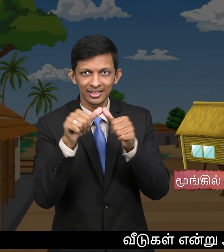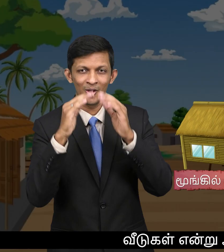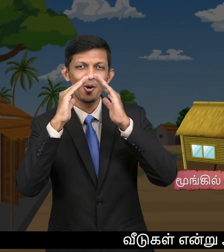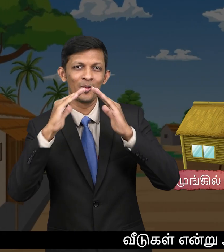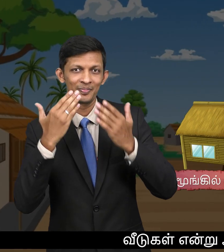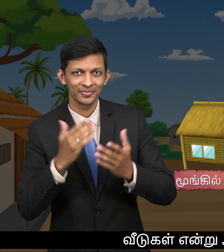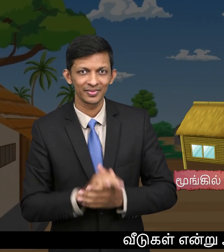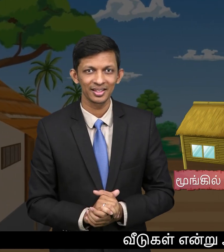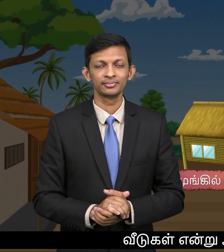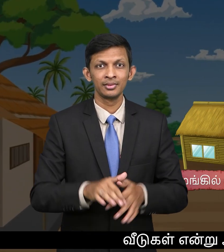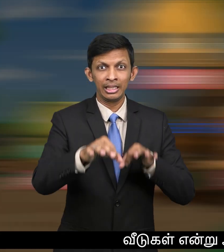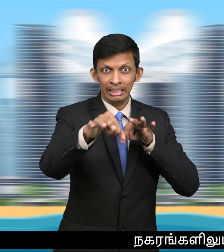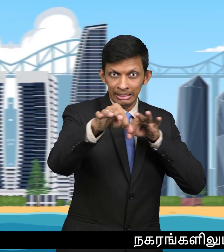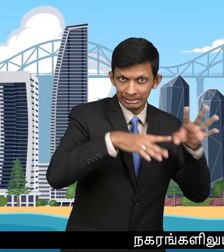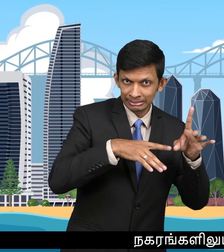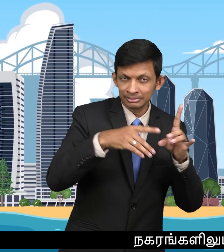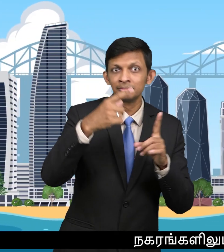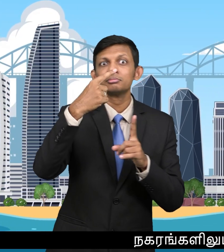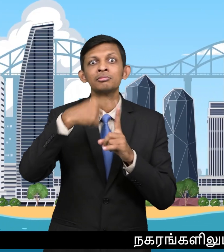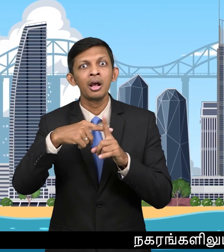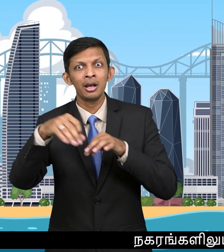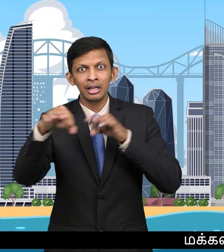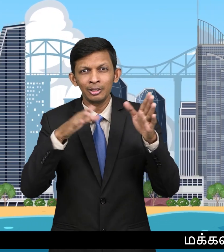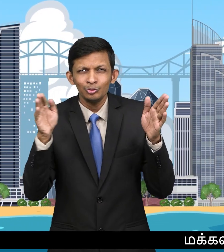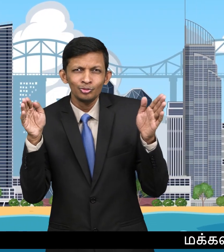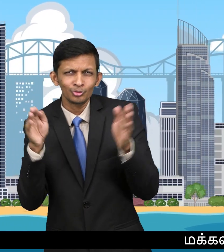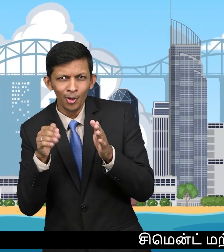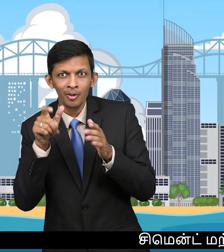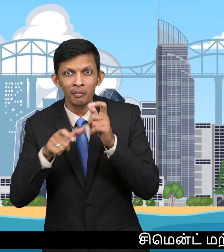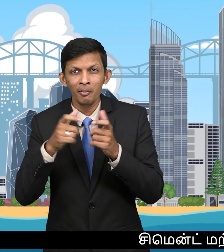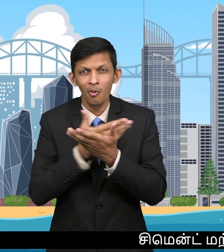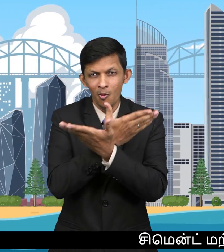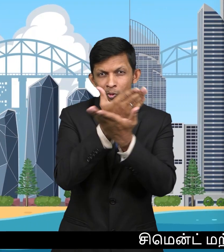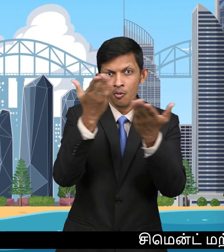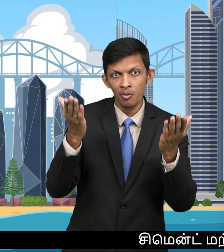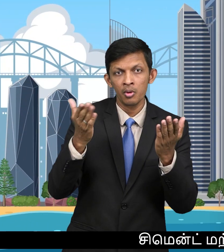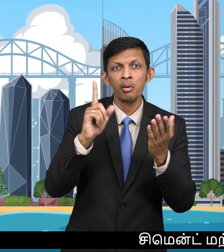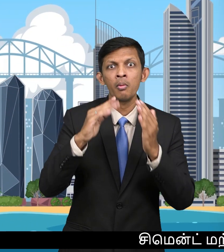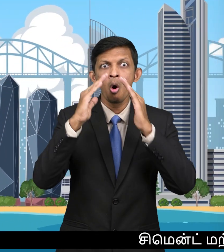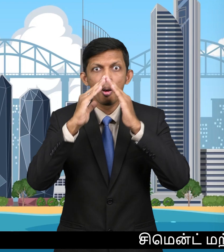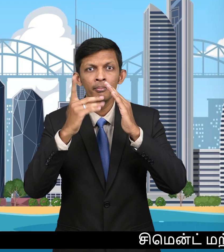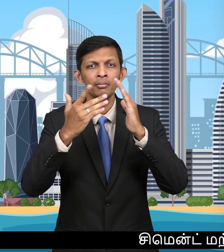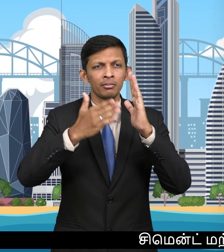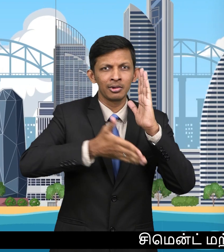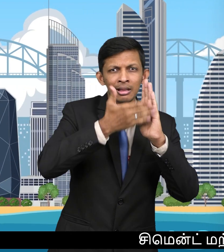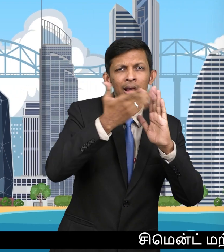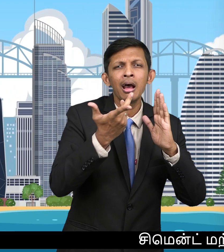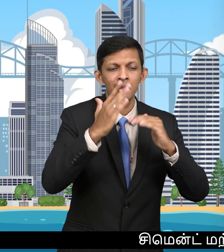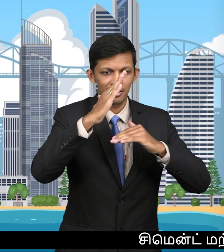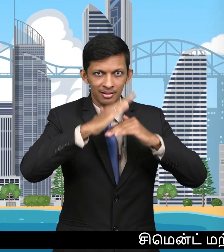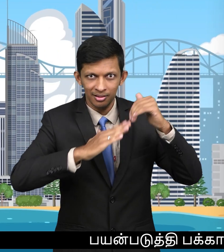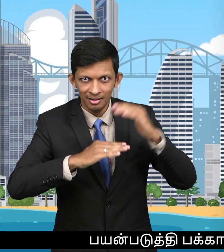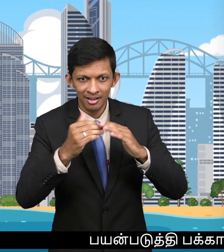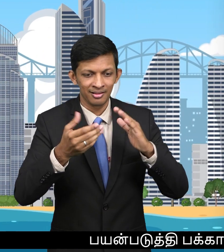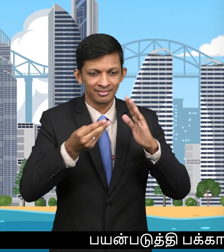நகரங்களிலும் சிறு நகரங்களிலும் மக்கள் செங்கற்கள், சிமெண்ட்